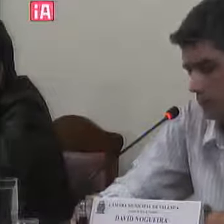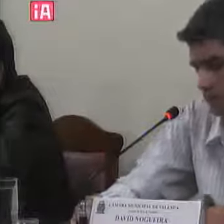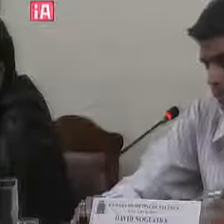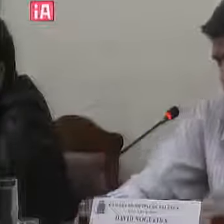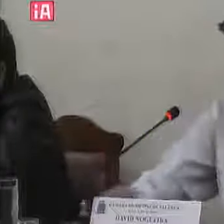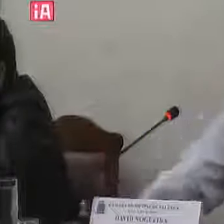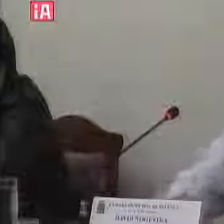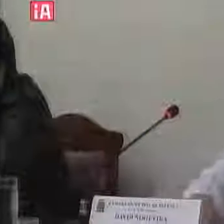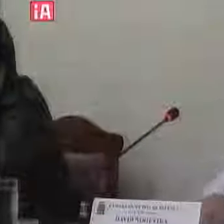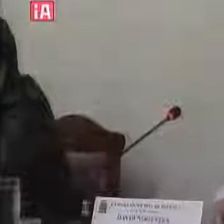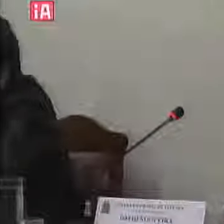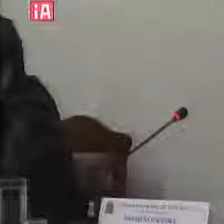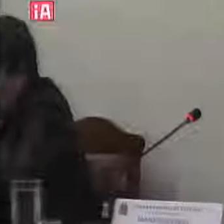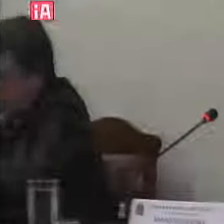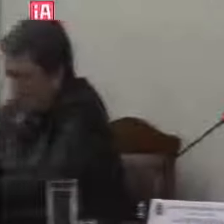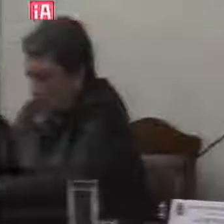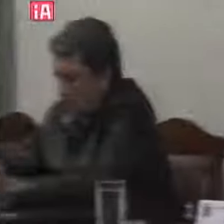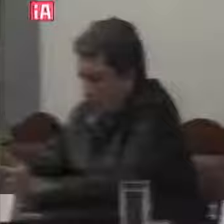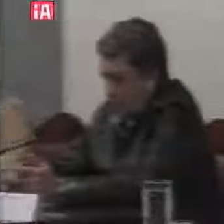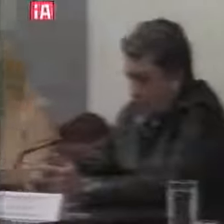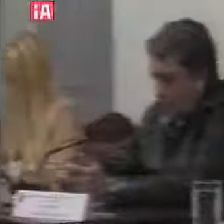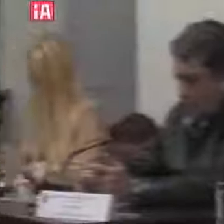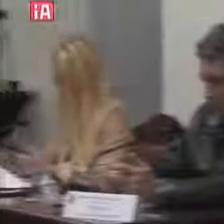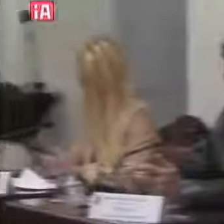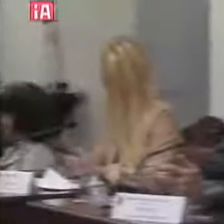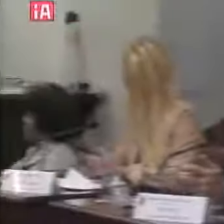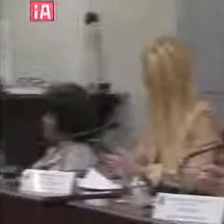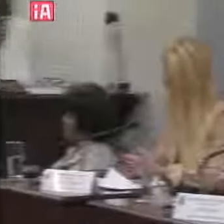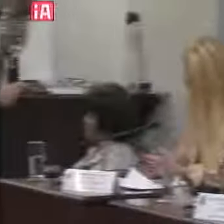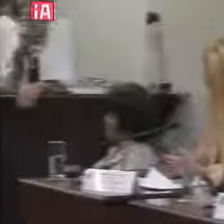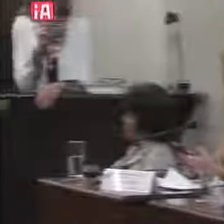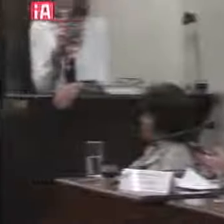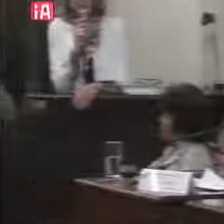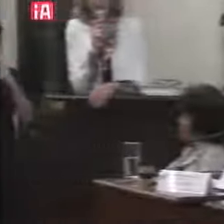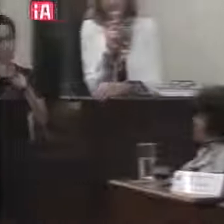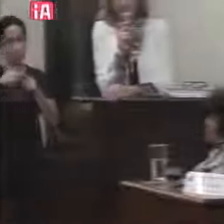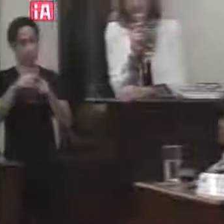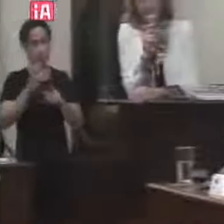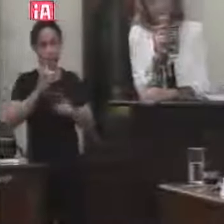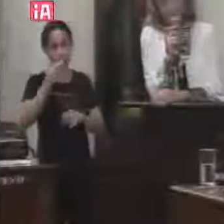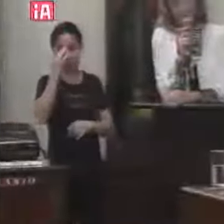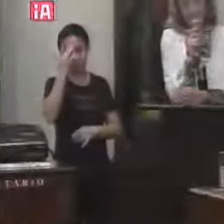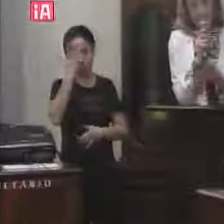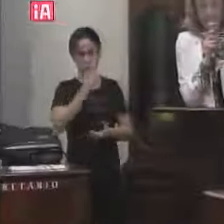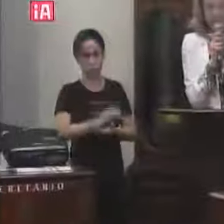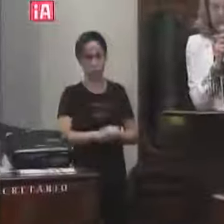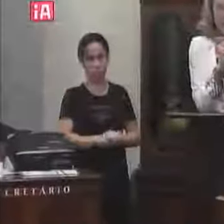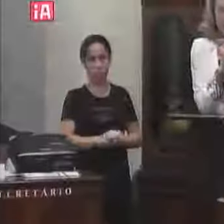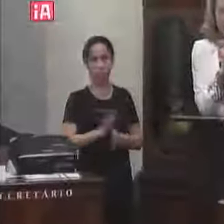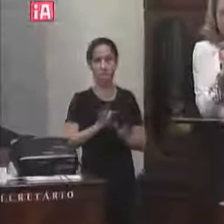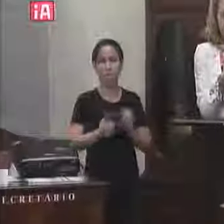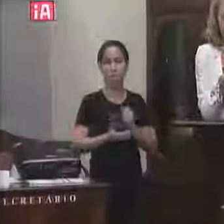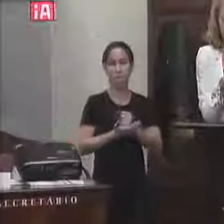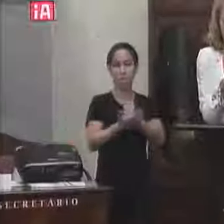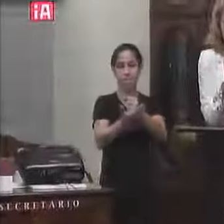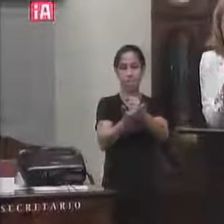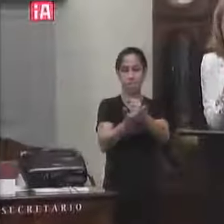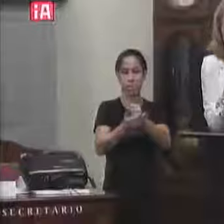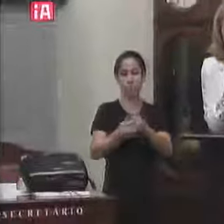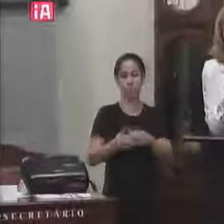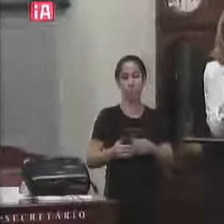boa noite Obrigada vereador David e a gente agradece também não foi fácil aquele momento mas o seu apoio foi